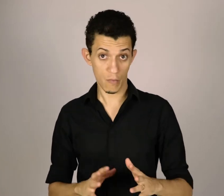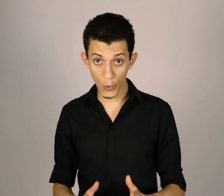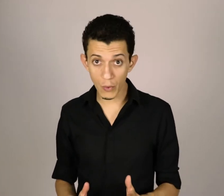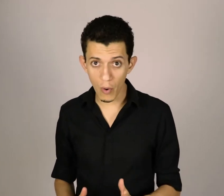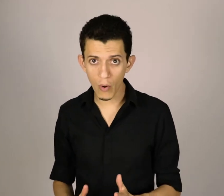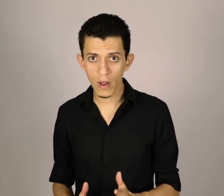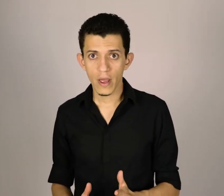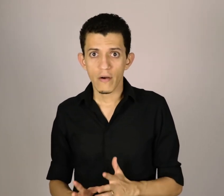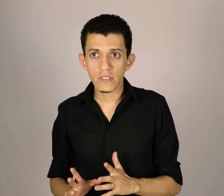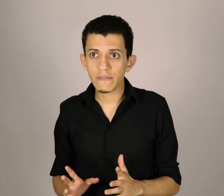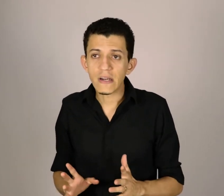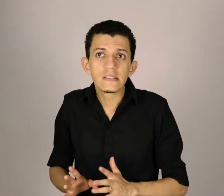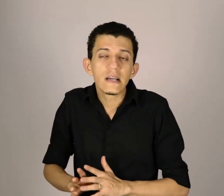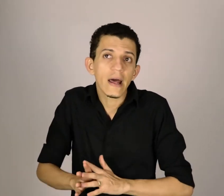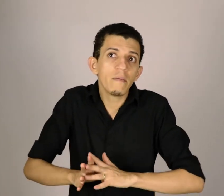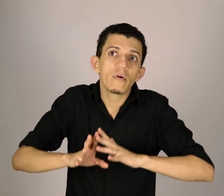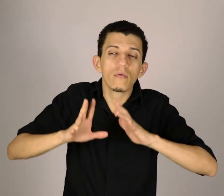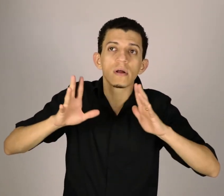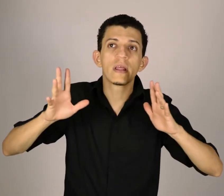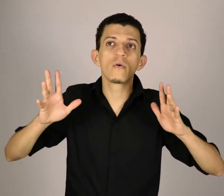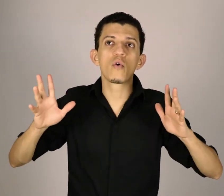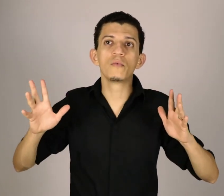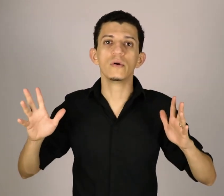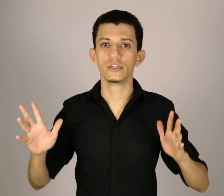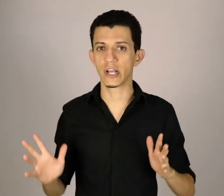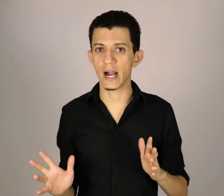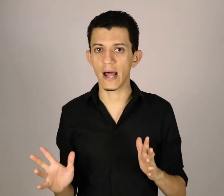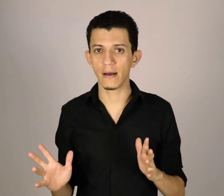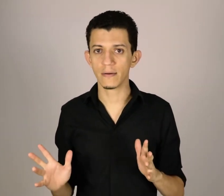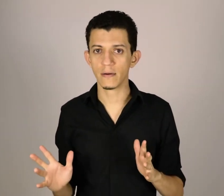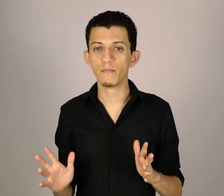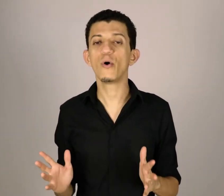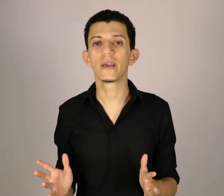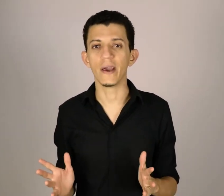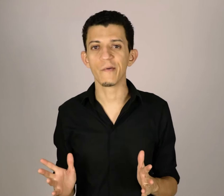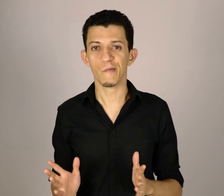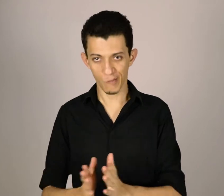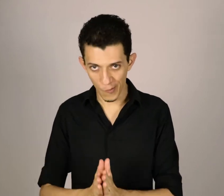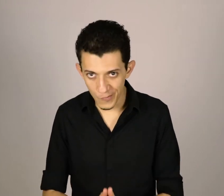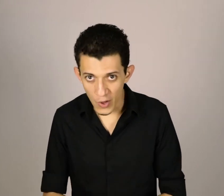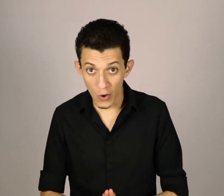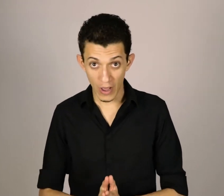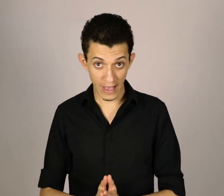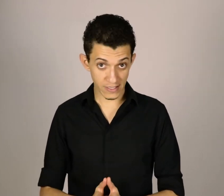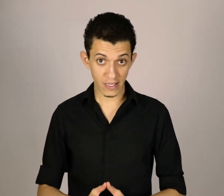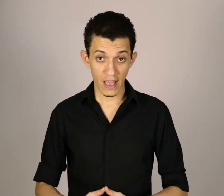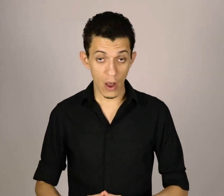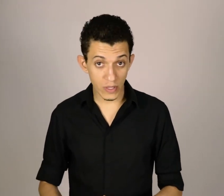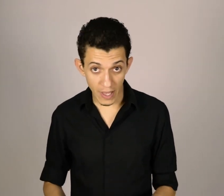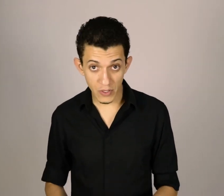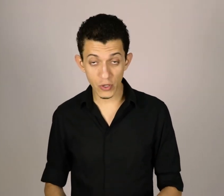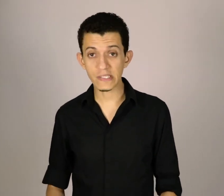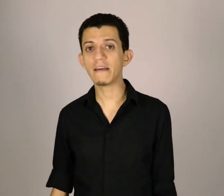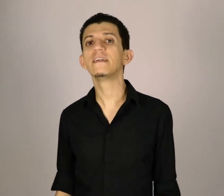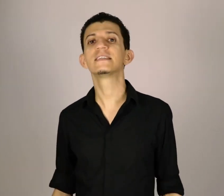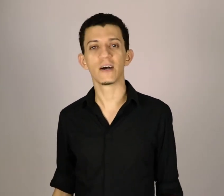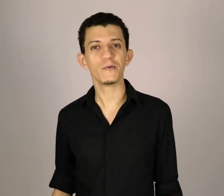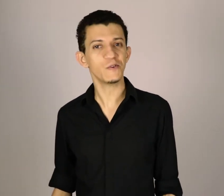muito bom, você fala assim: caramba, eu nunca tenho como chegar lá. Por quê? Bom, esse é o tema de nossa reflexão de